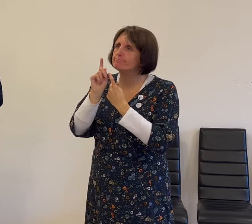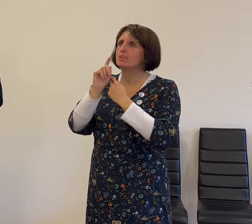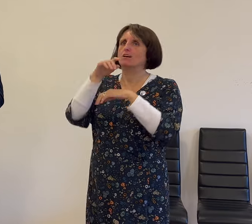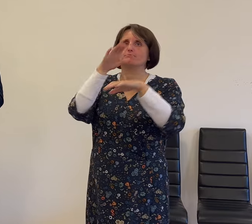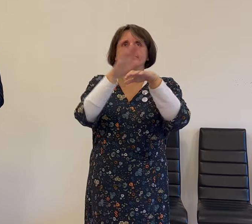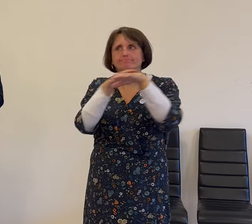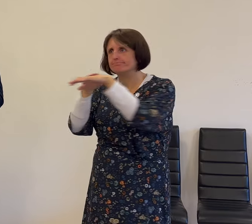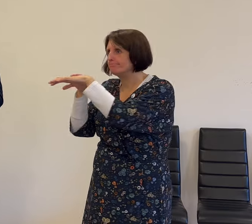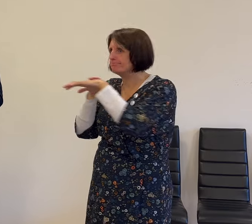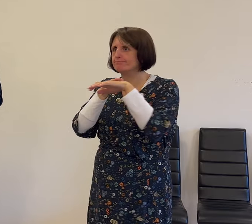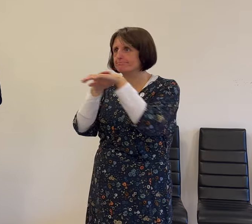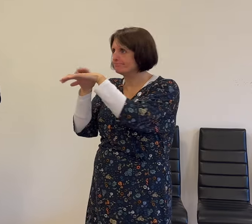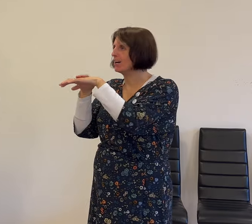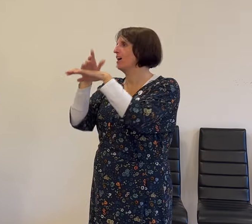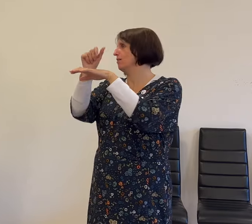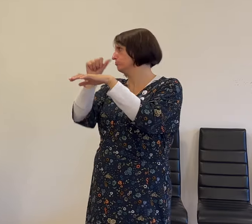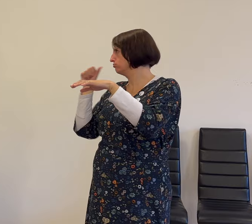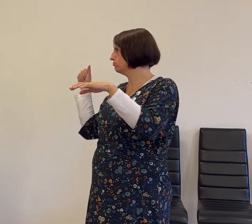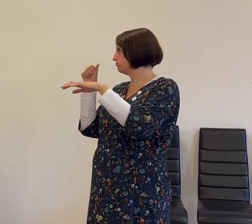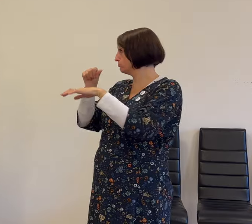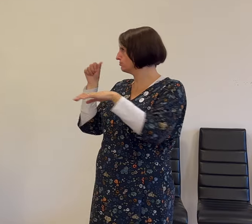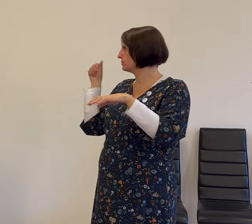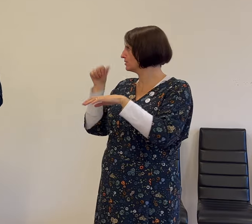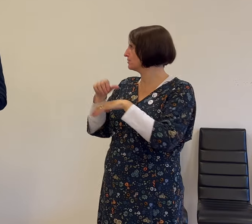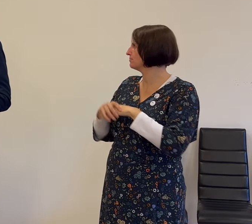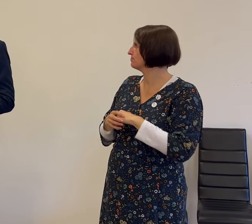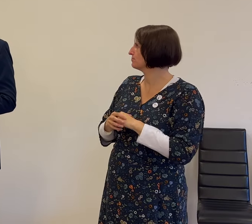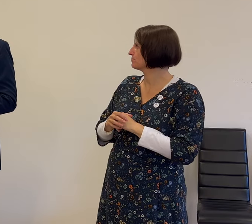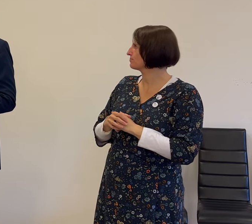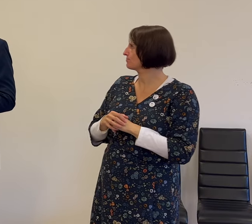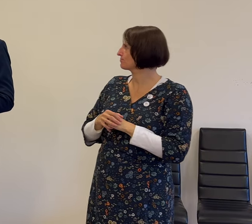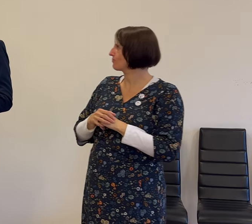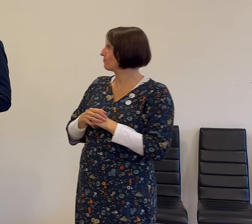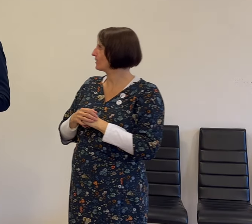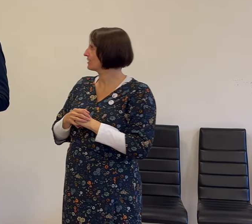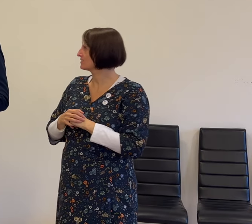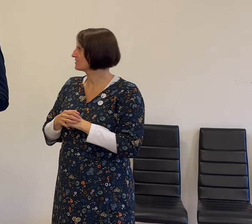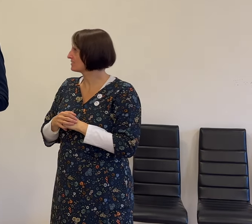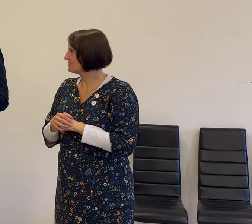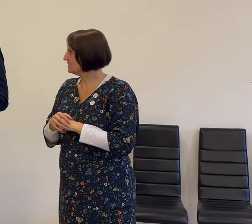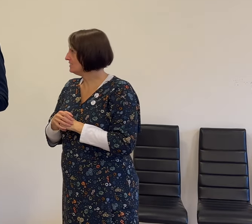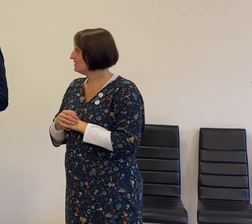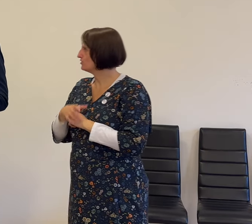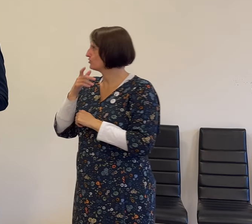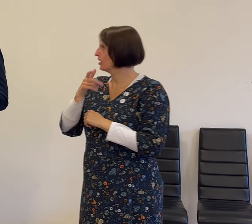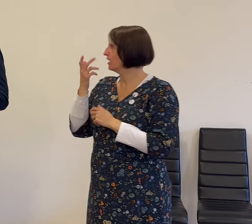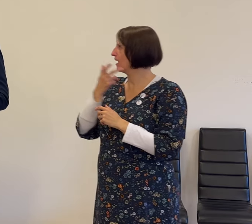panika. Tohle vypadá na vyhranou bitvu, že jo, ale očividně ne pro Izraelce.